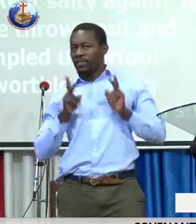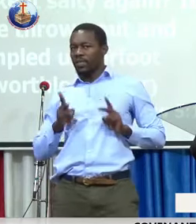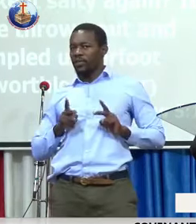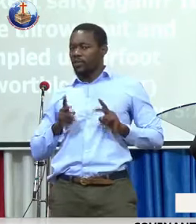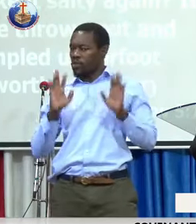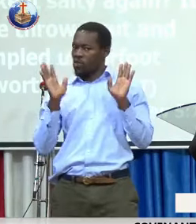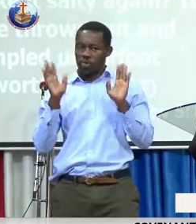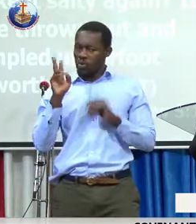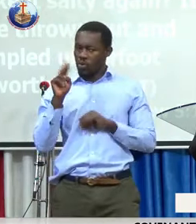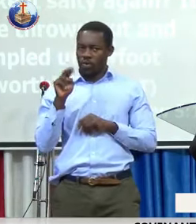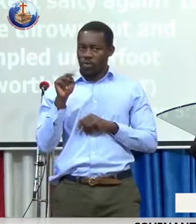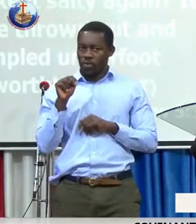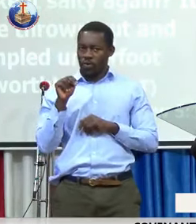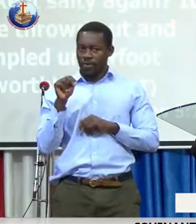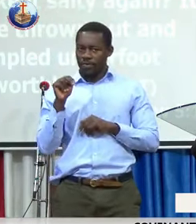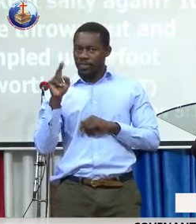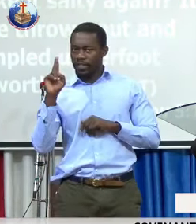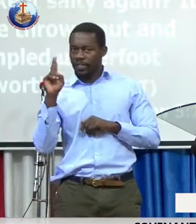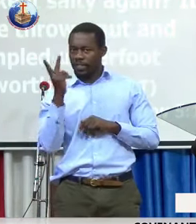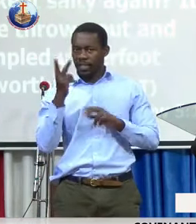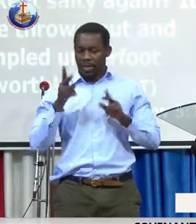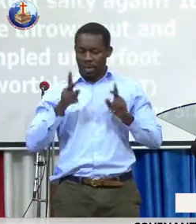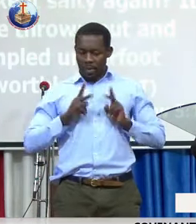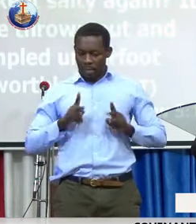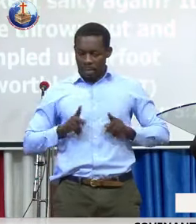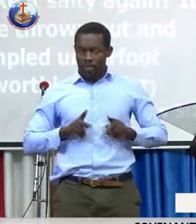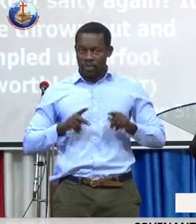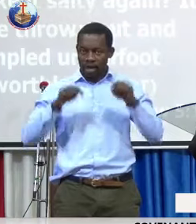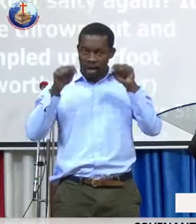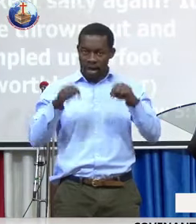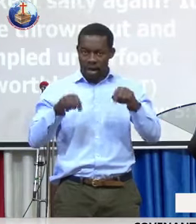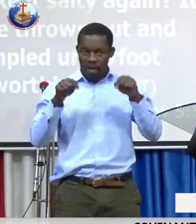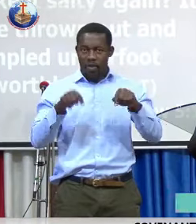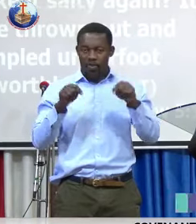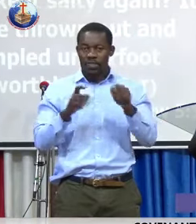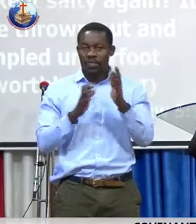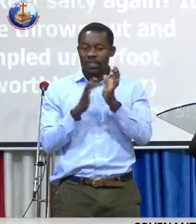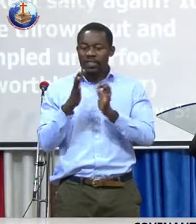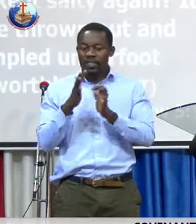inayopeanwa. Mm-hmm. Second person singular present.